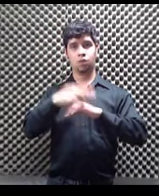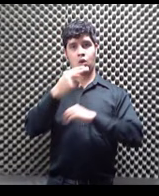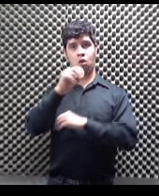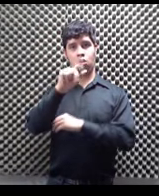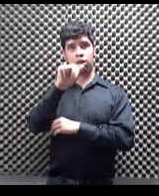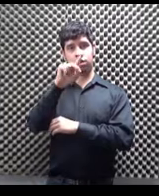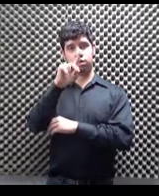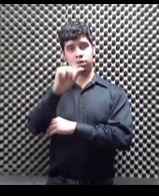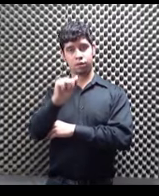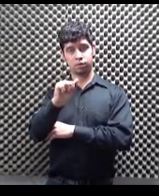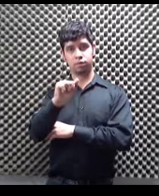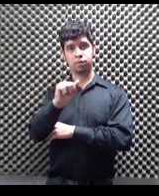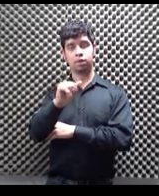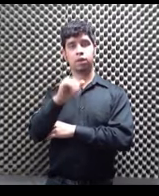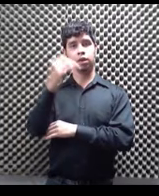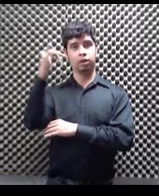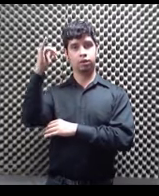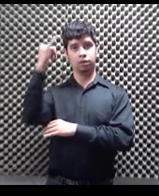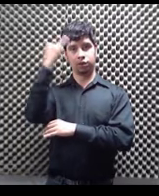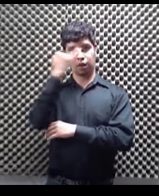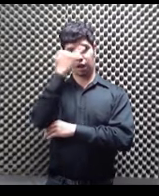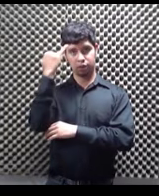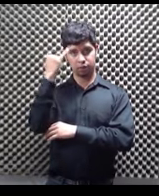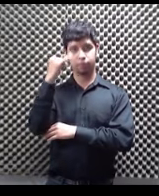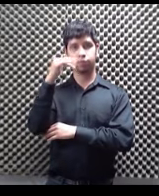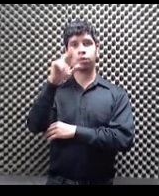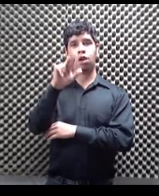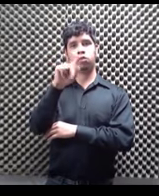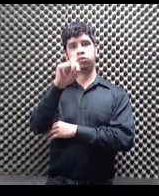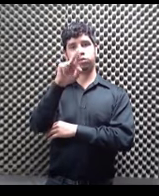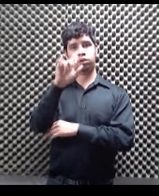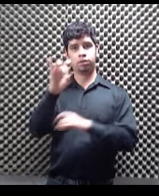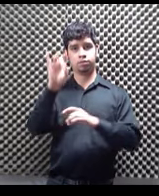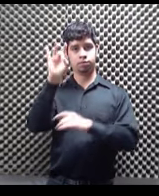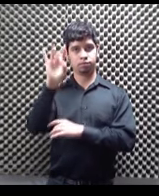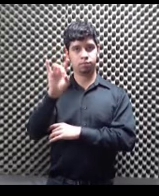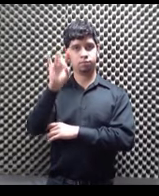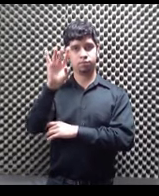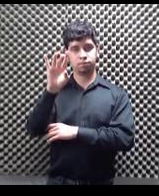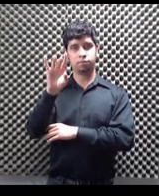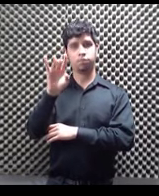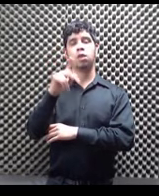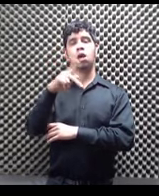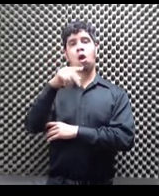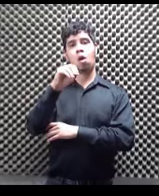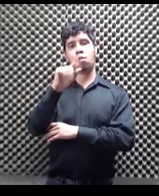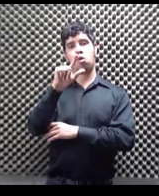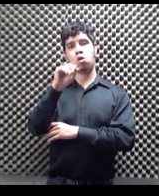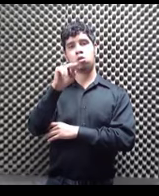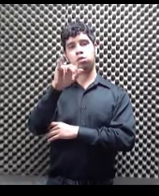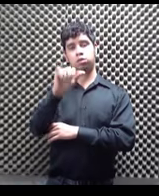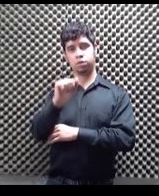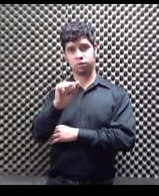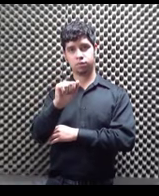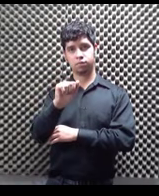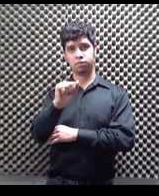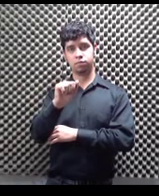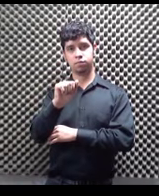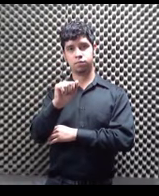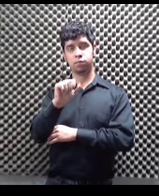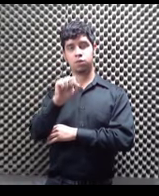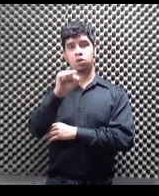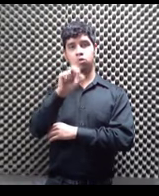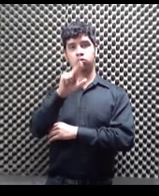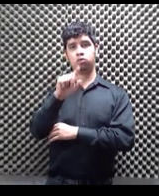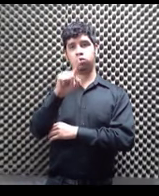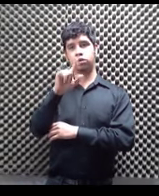Holanda, Italia, Austria. Ah, me gustan. Polonia, Turquía, que son